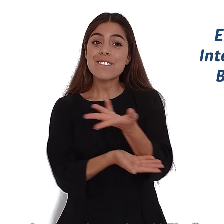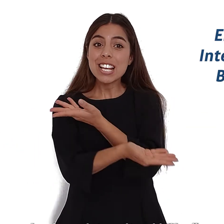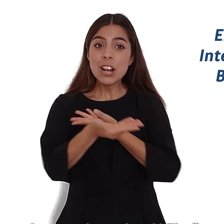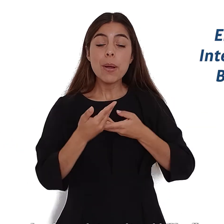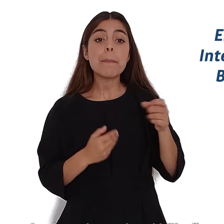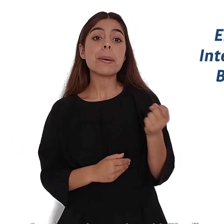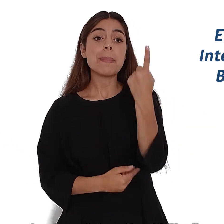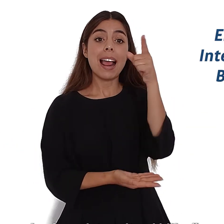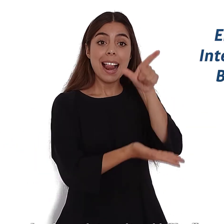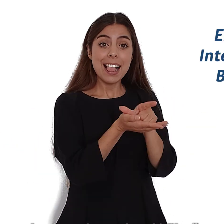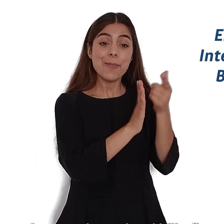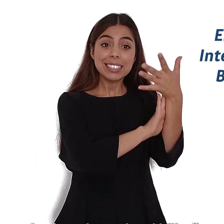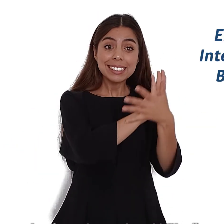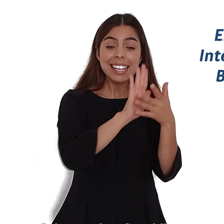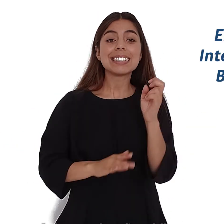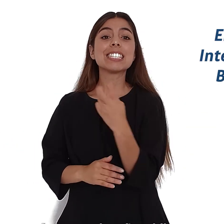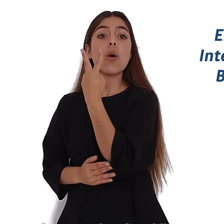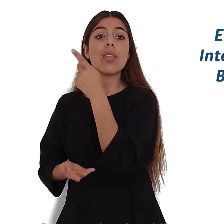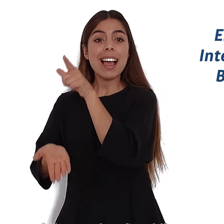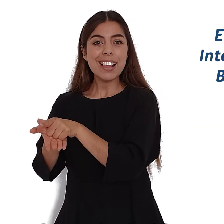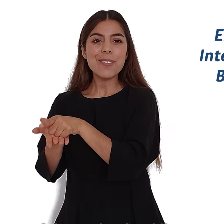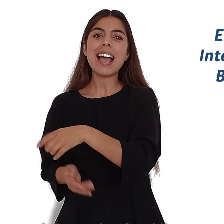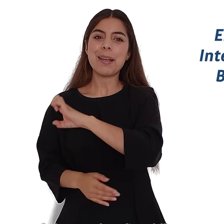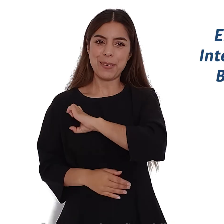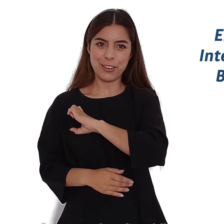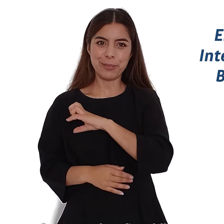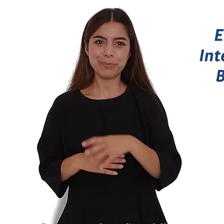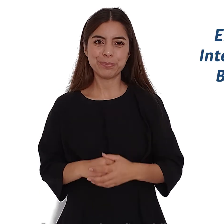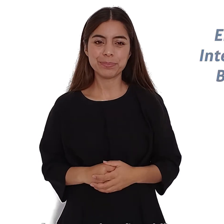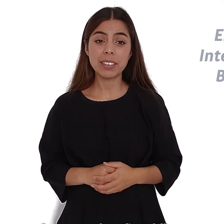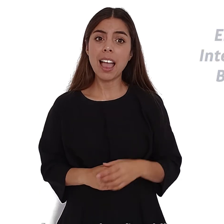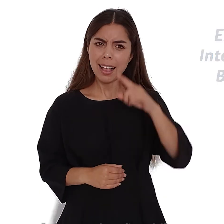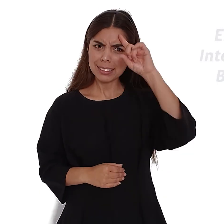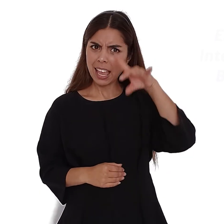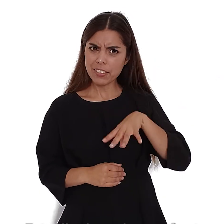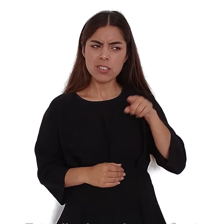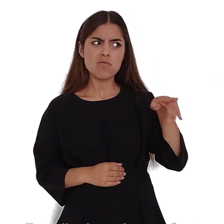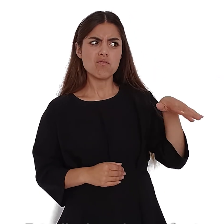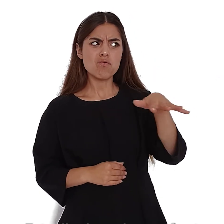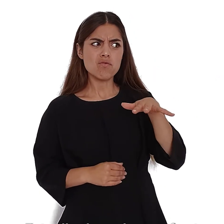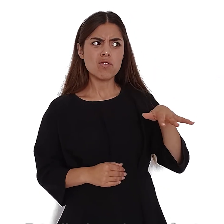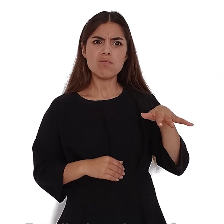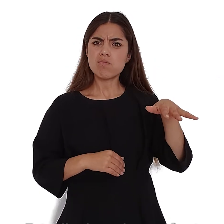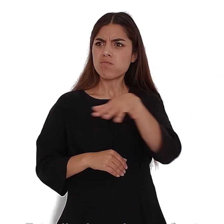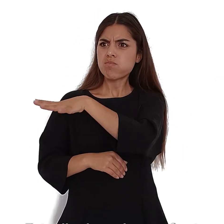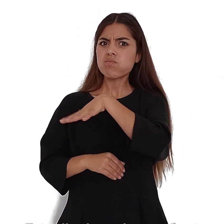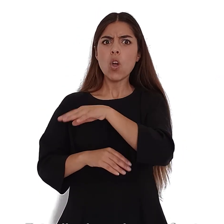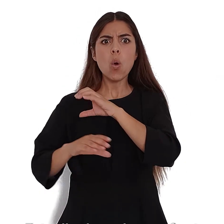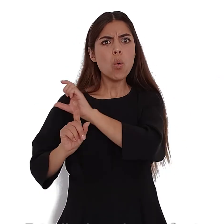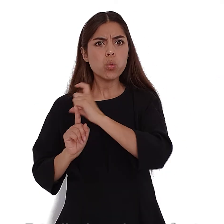que considera como primera lengua la lengua de señas chilena y como segunda lengua el español, entendiendo que hay una fuerte carga cultural que es